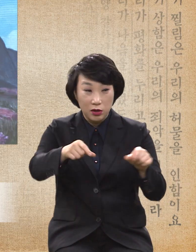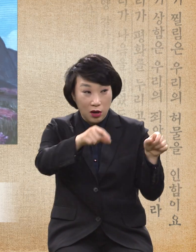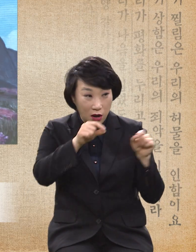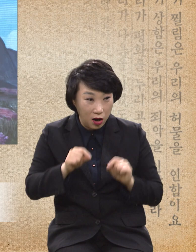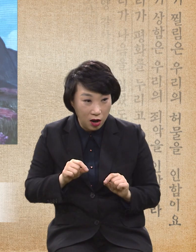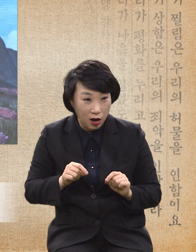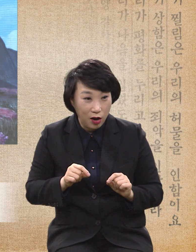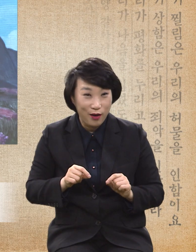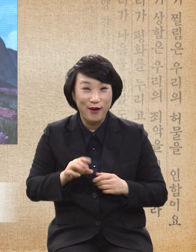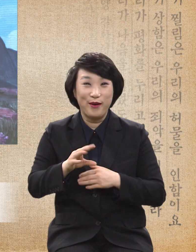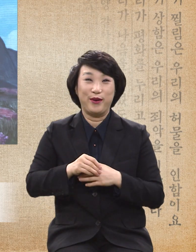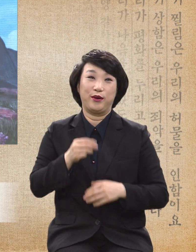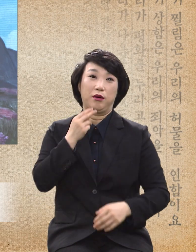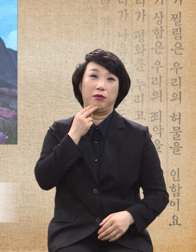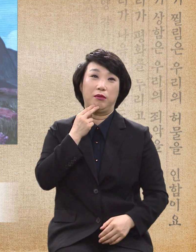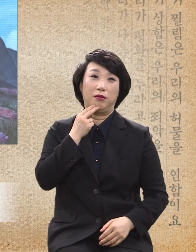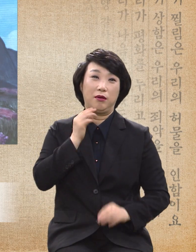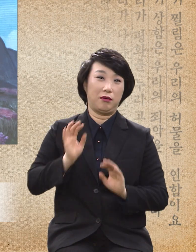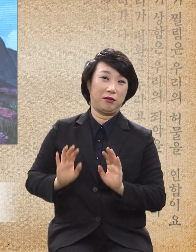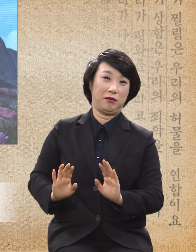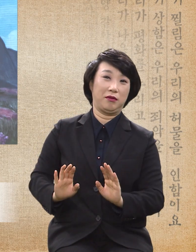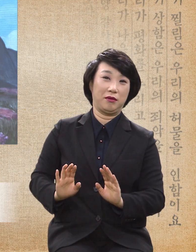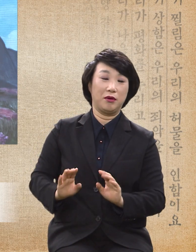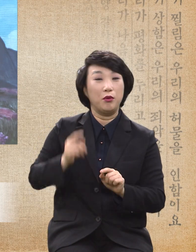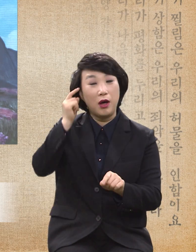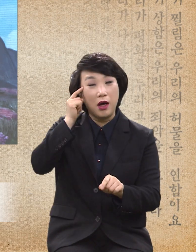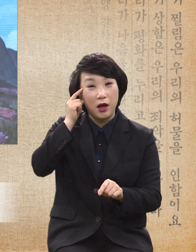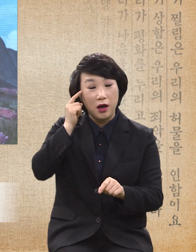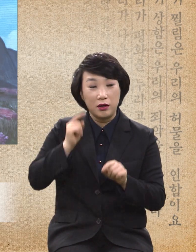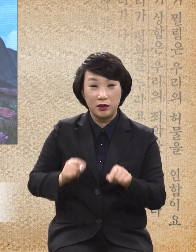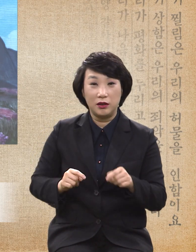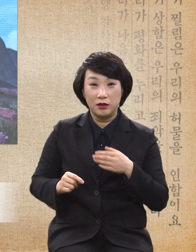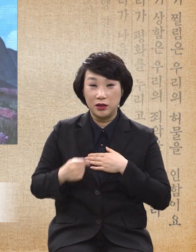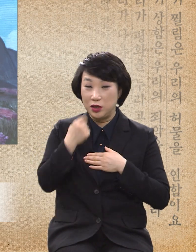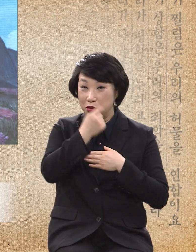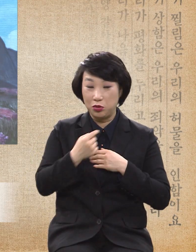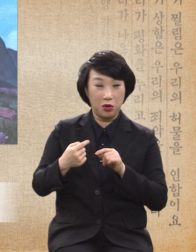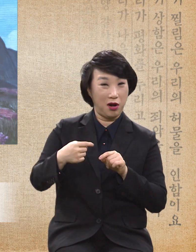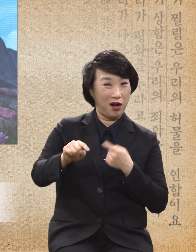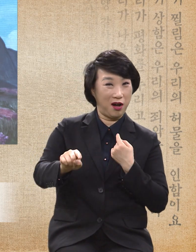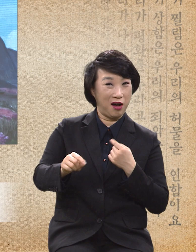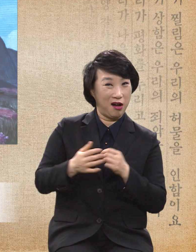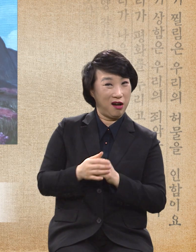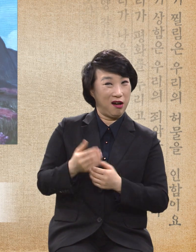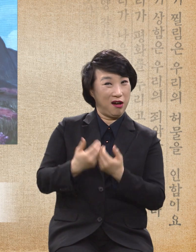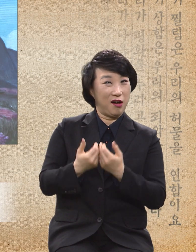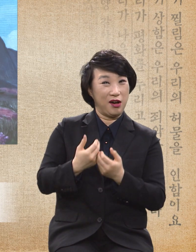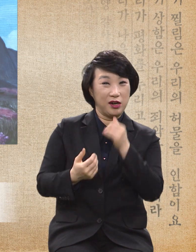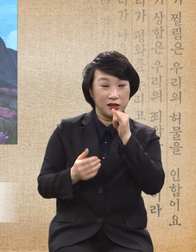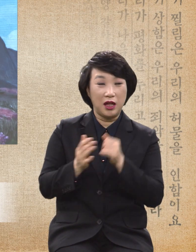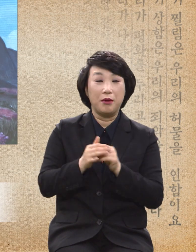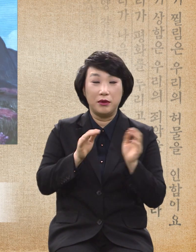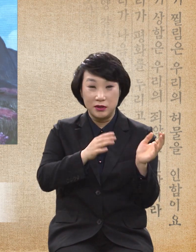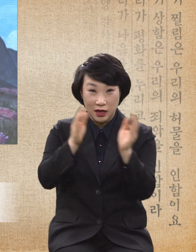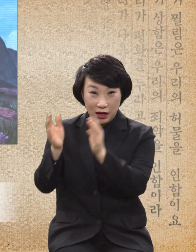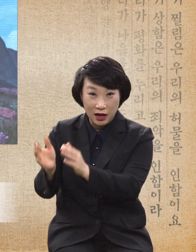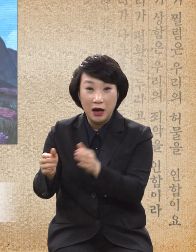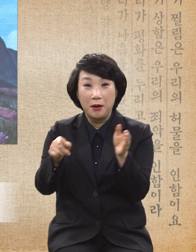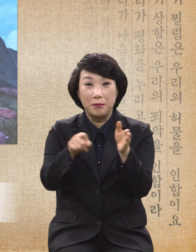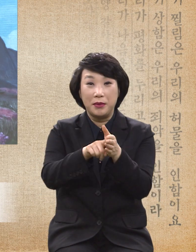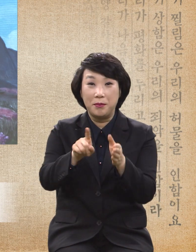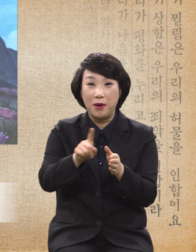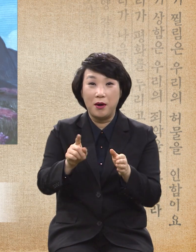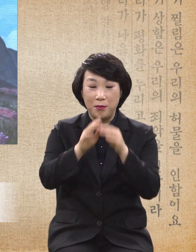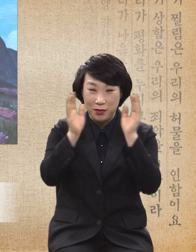적용이 할 수 없다고 인정해. 왜? 그런 일이 자기 논리적으로는 이해가 안 되니까. 믿음이 뭐냐?